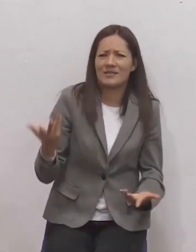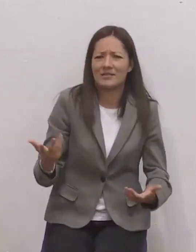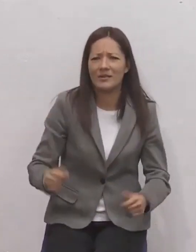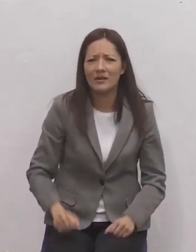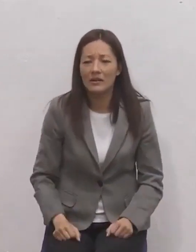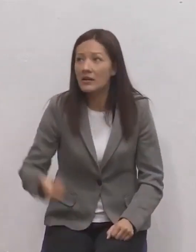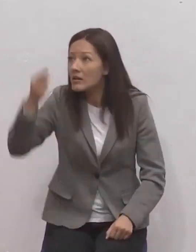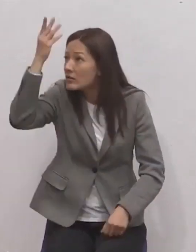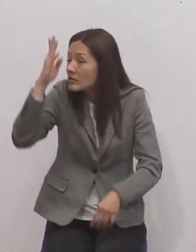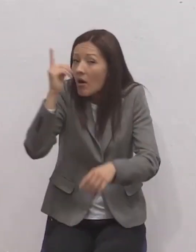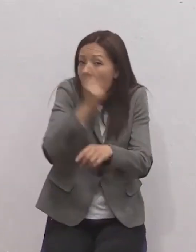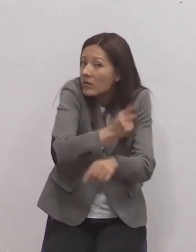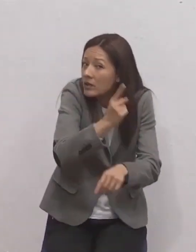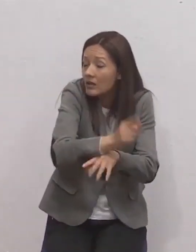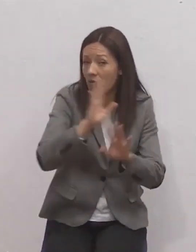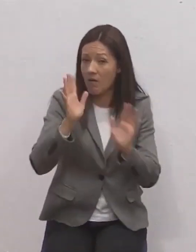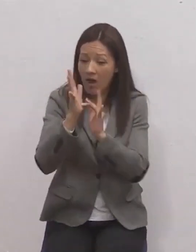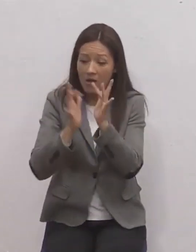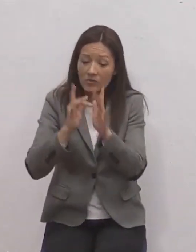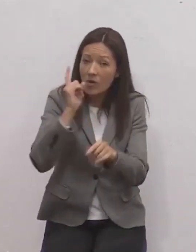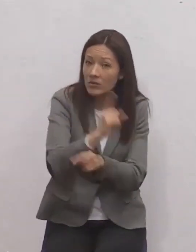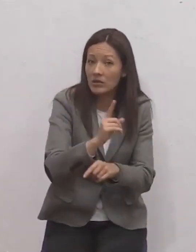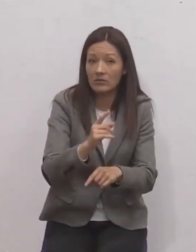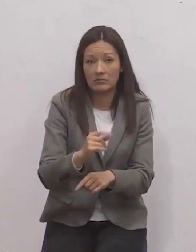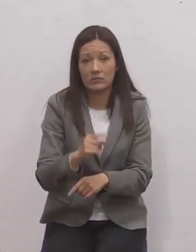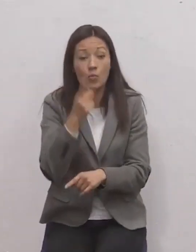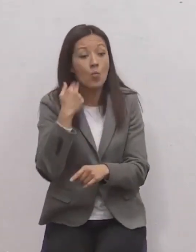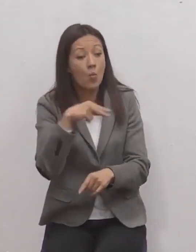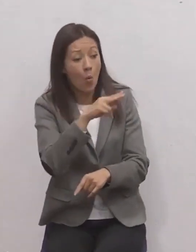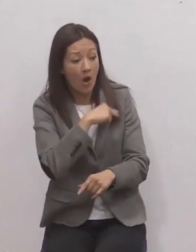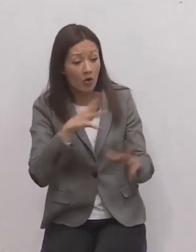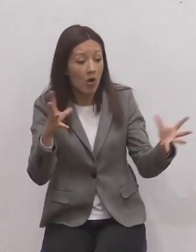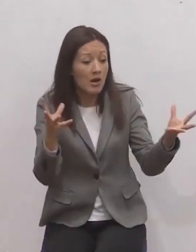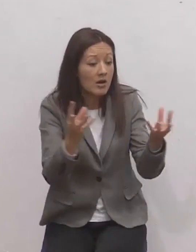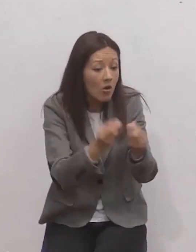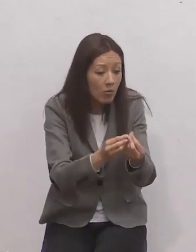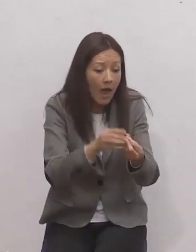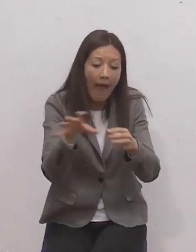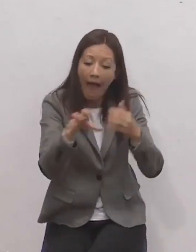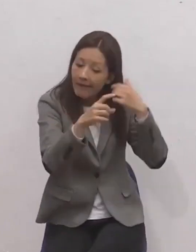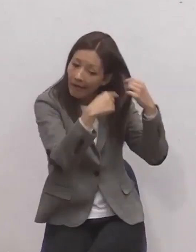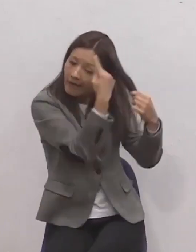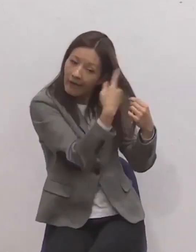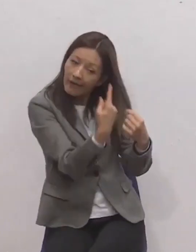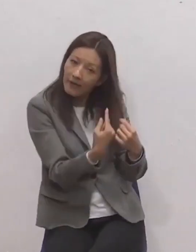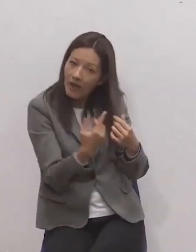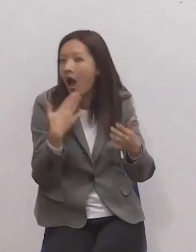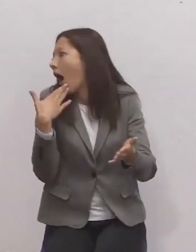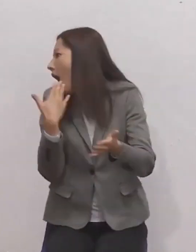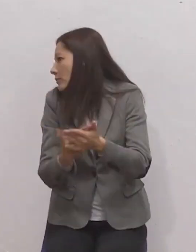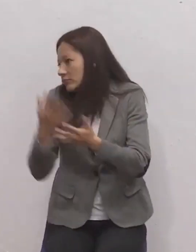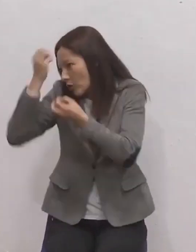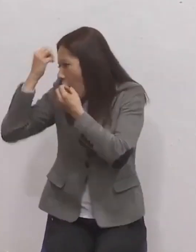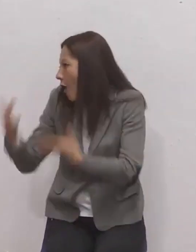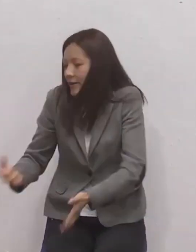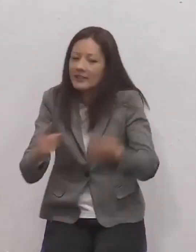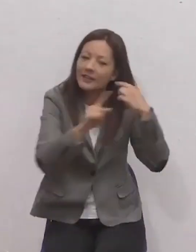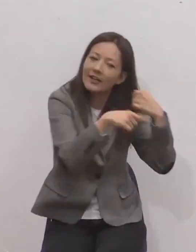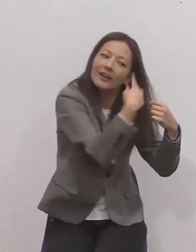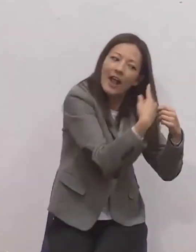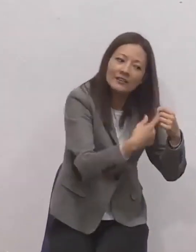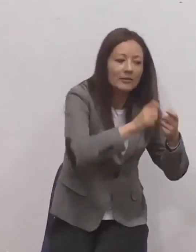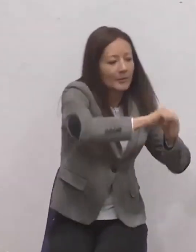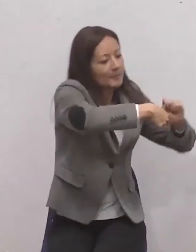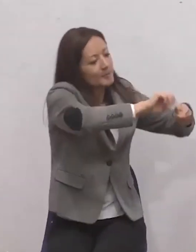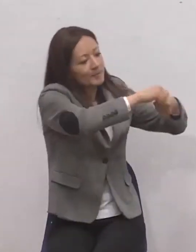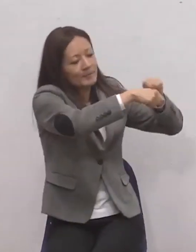lo ordenó el Señor. Si el Señor hubiera dicho, cuando se reúnan y se hagan cachumbitos, pues nos haríamos cachumbitos. Háganse cachumbos unos a otros. Entonces, bueno,